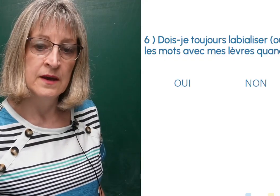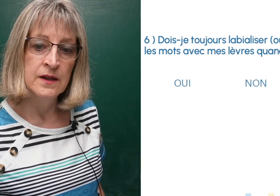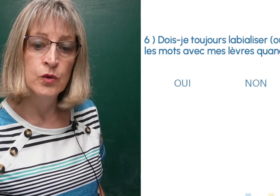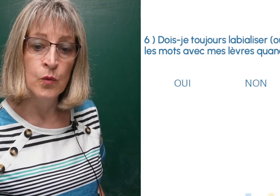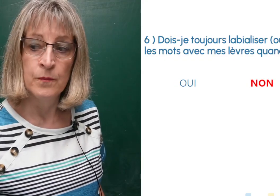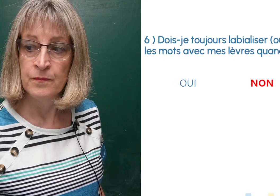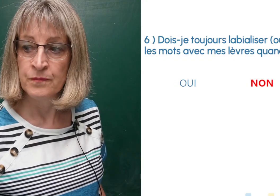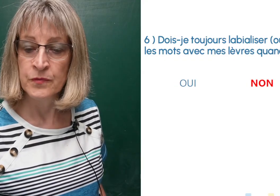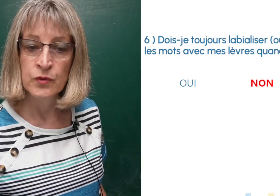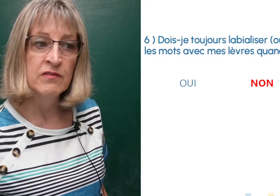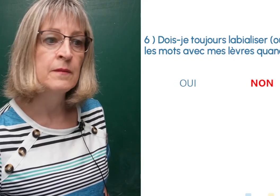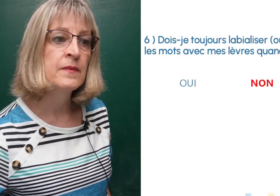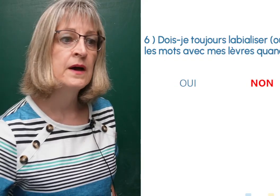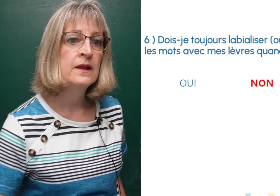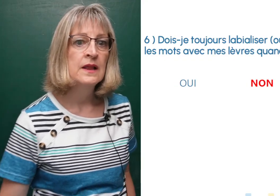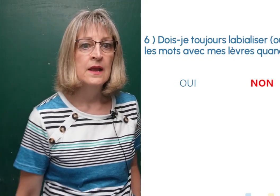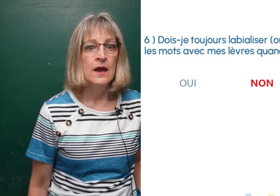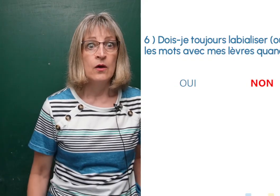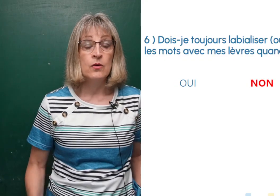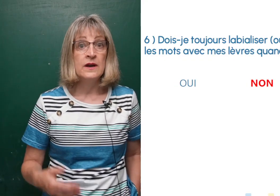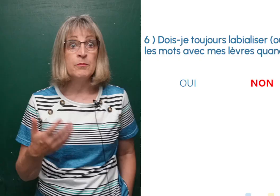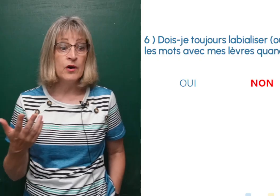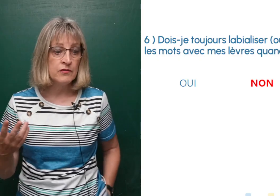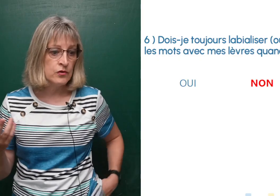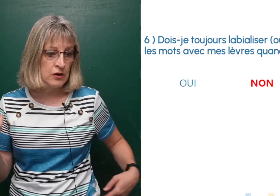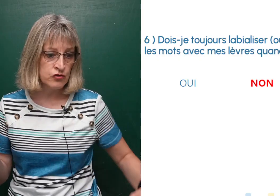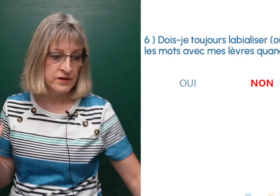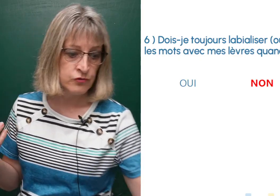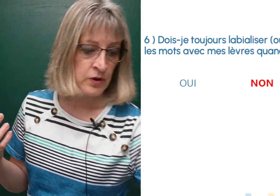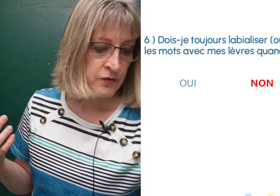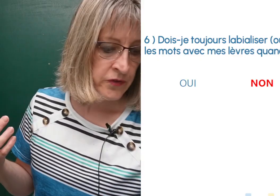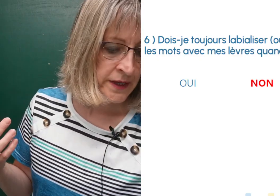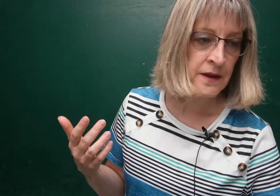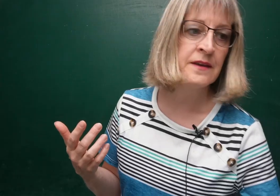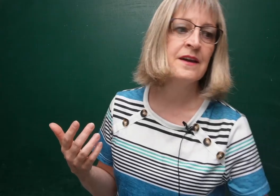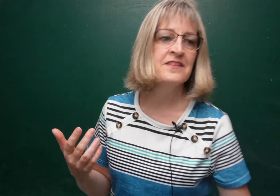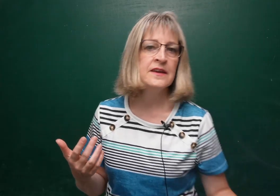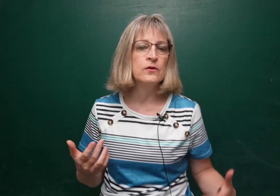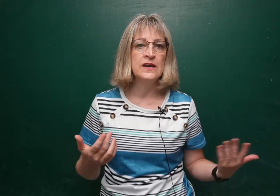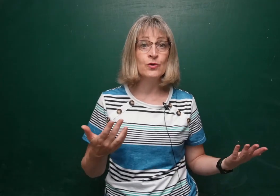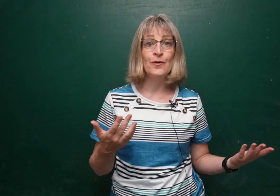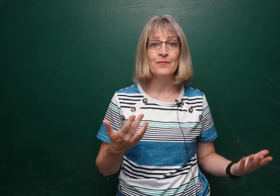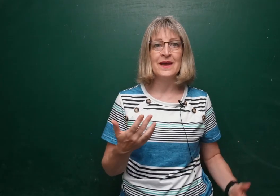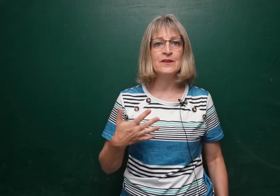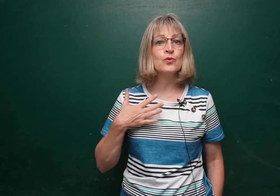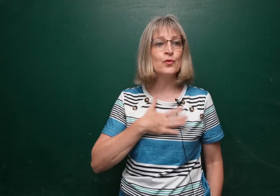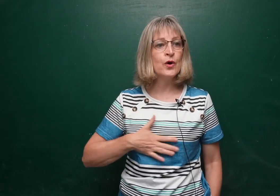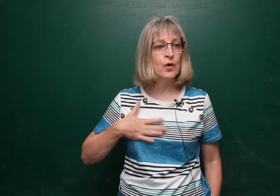non, tout à fait. Hein. La preuve, alors je reviens toujours à ce signe hein, qui est assez éloquent, hein, donc content.